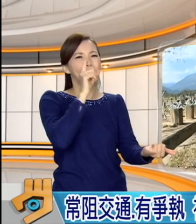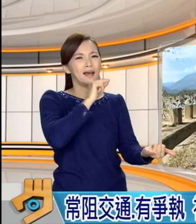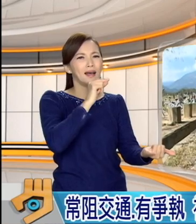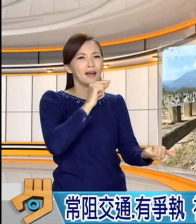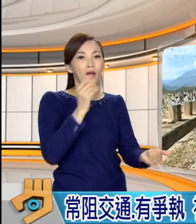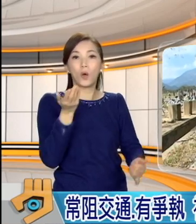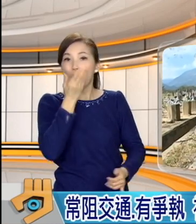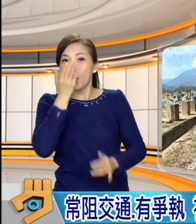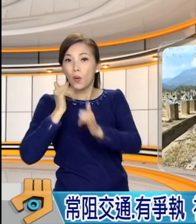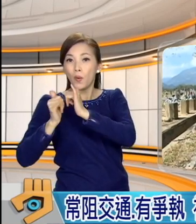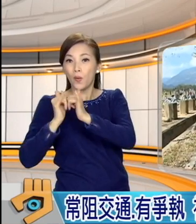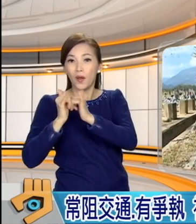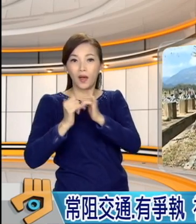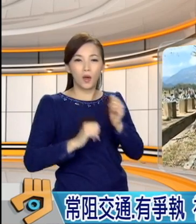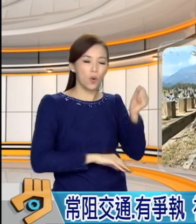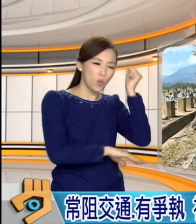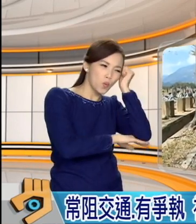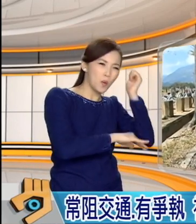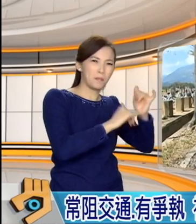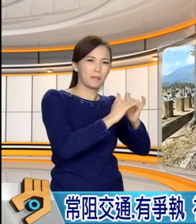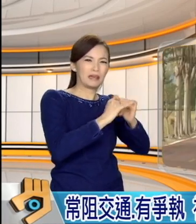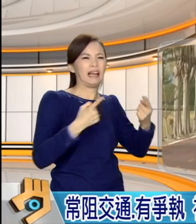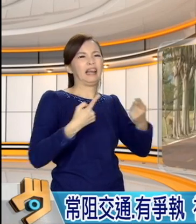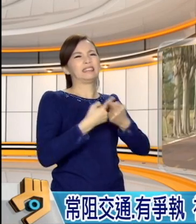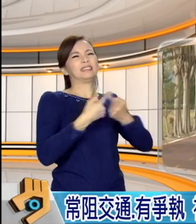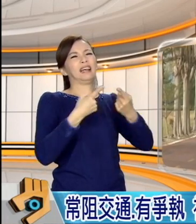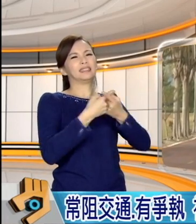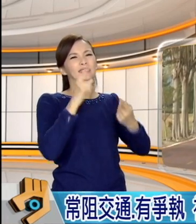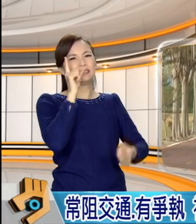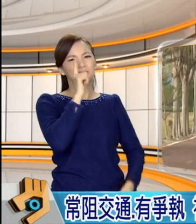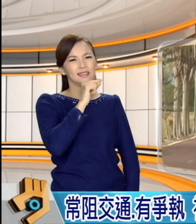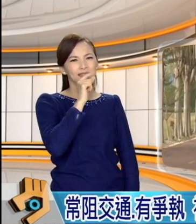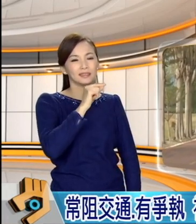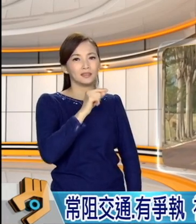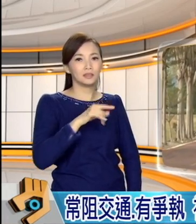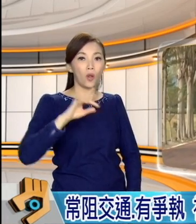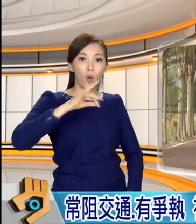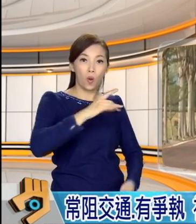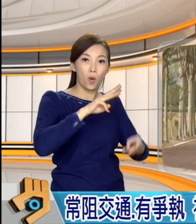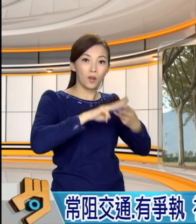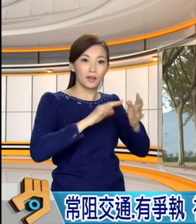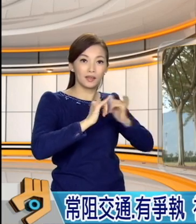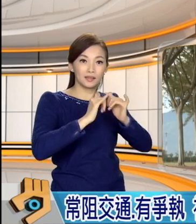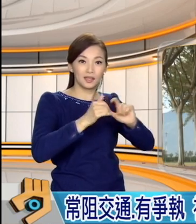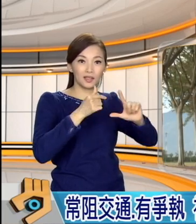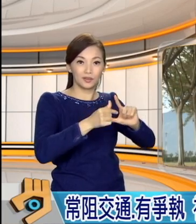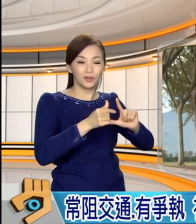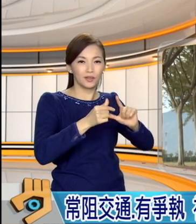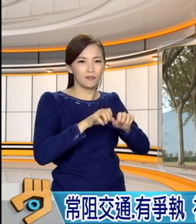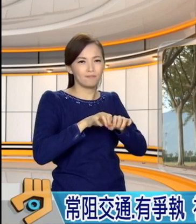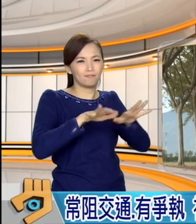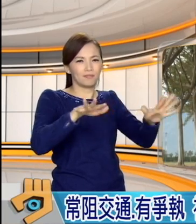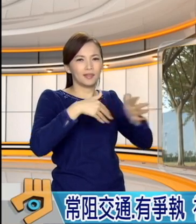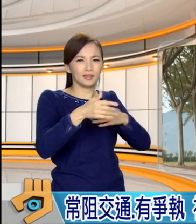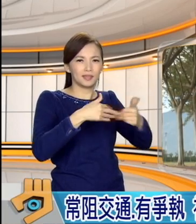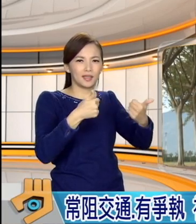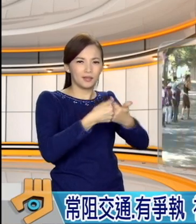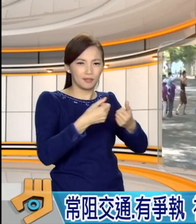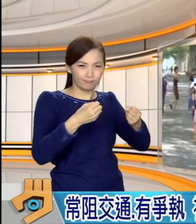执，现在龙田社区发展协会决议，从这个月的15号开始，不